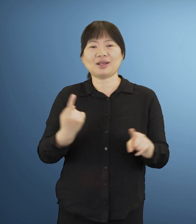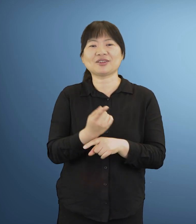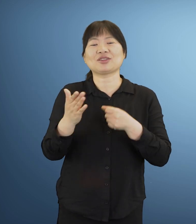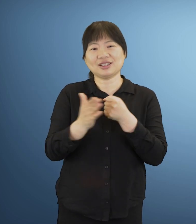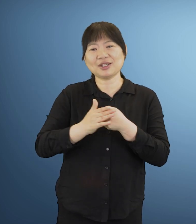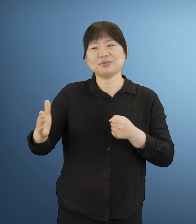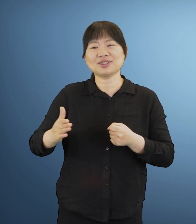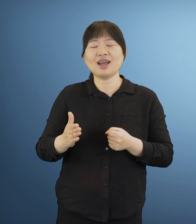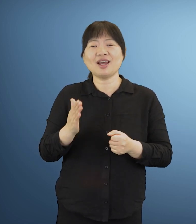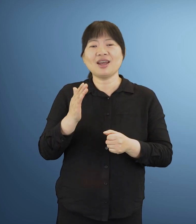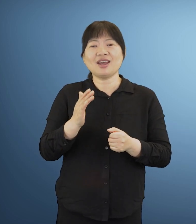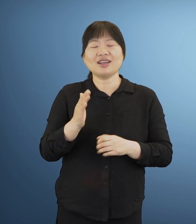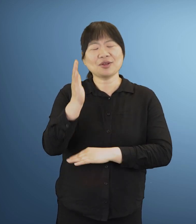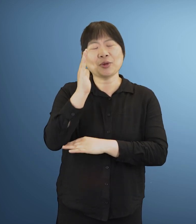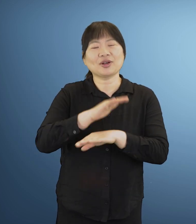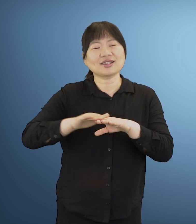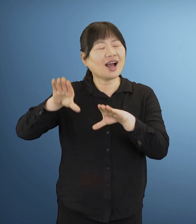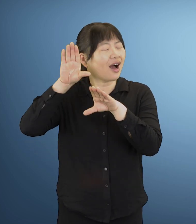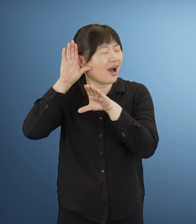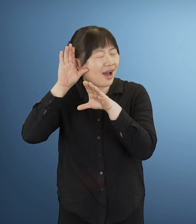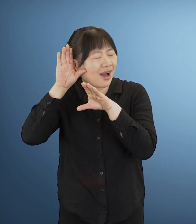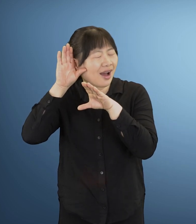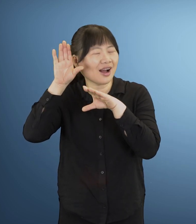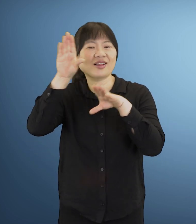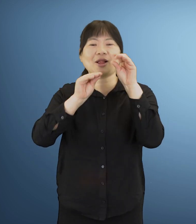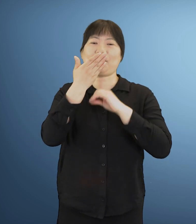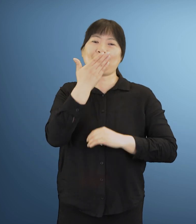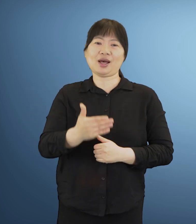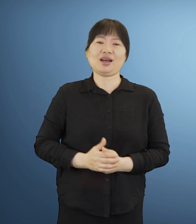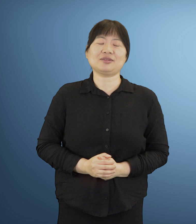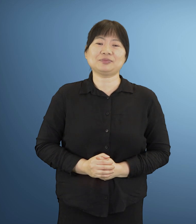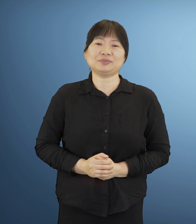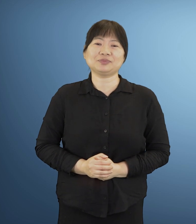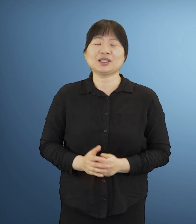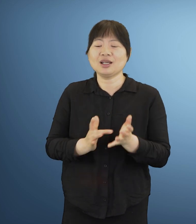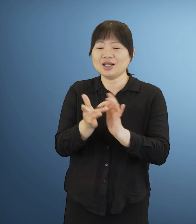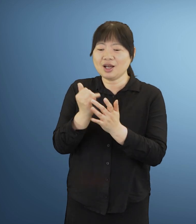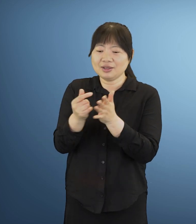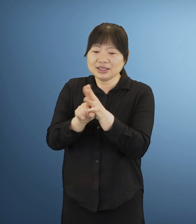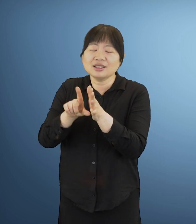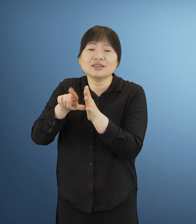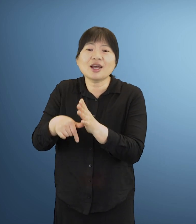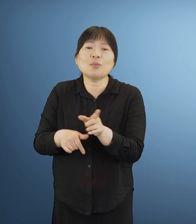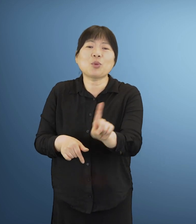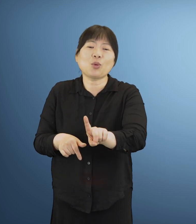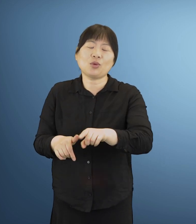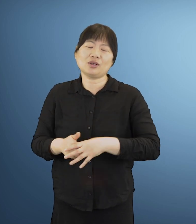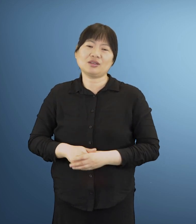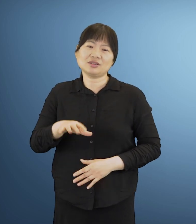그러니까 우리가 예수를 믿을 때 그런 거죠. 처음에는 돌짝밭처럼